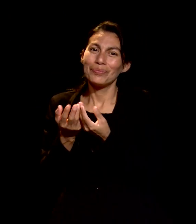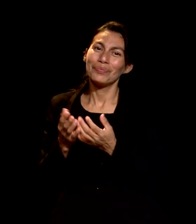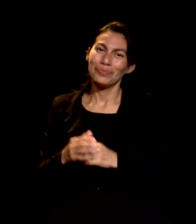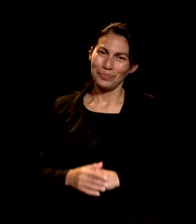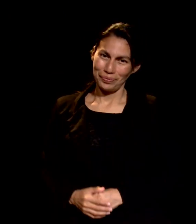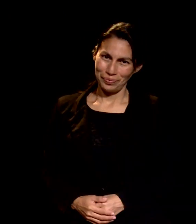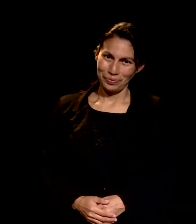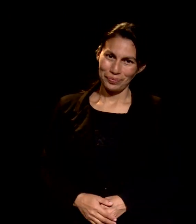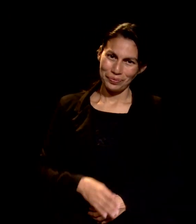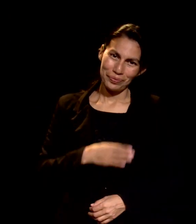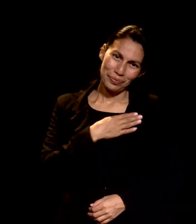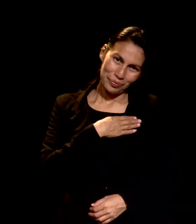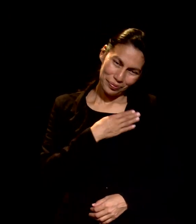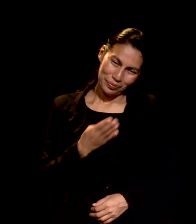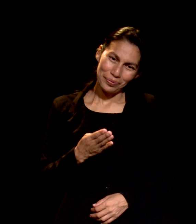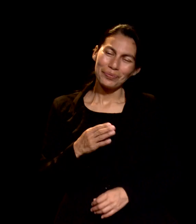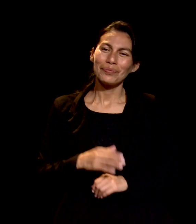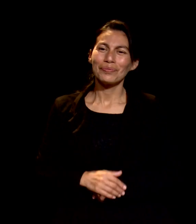Bueno,